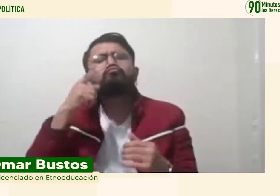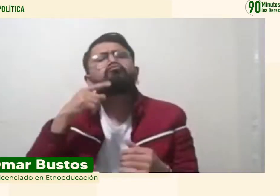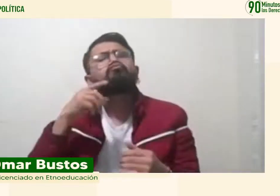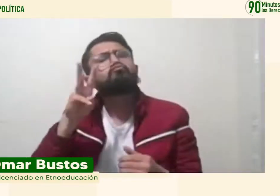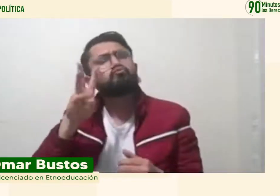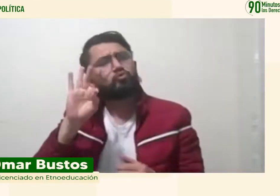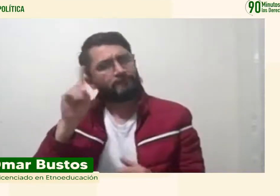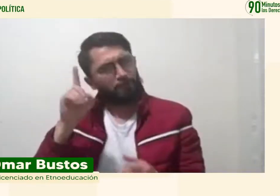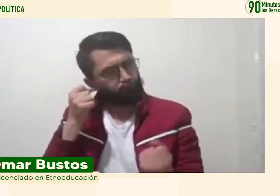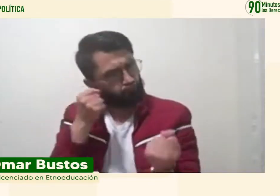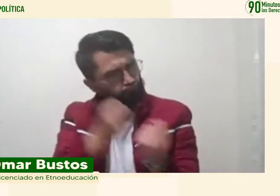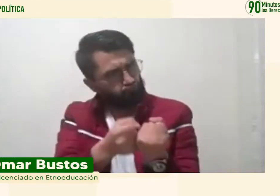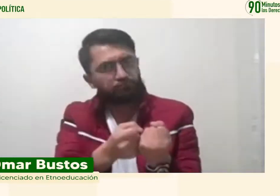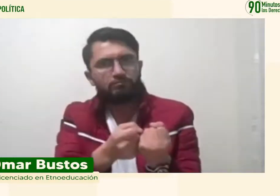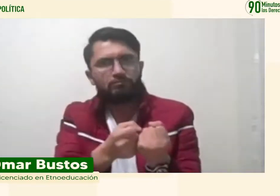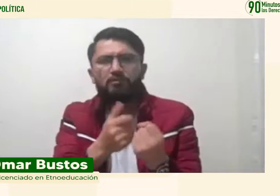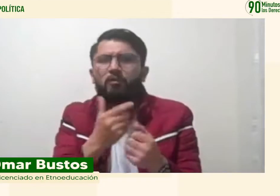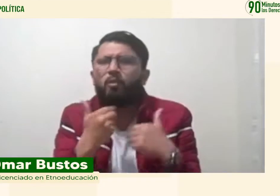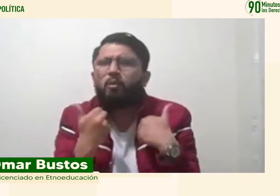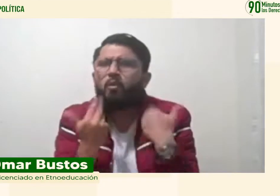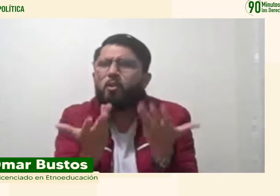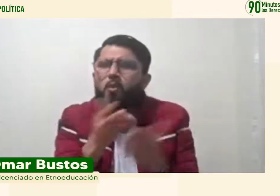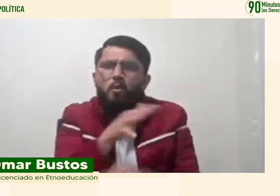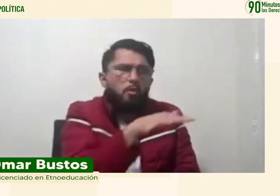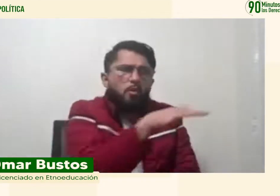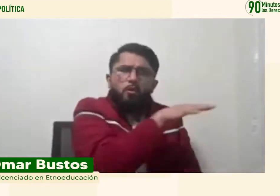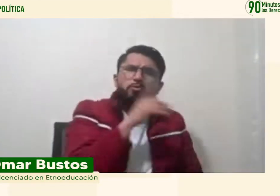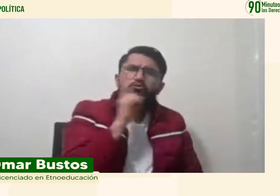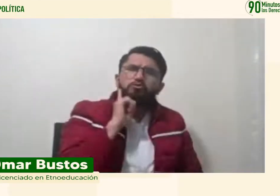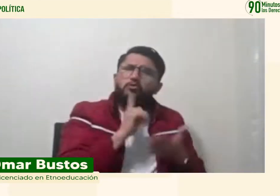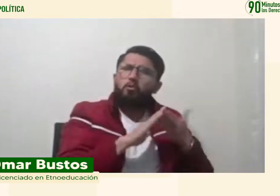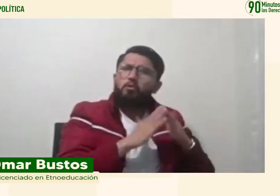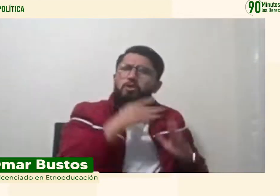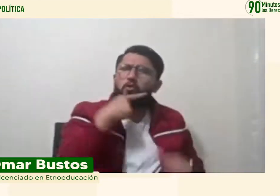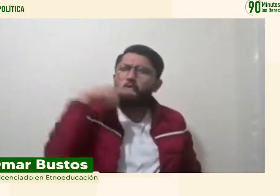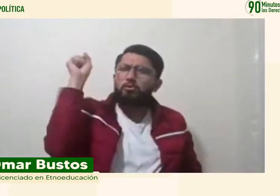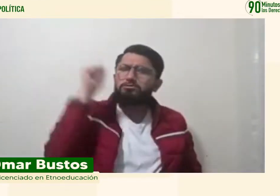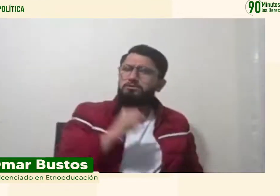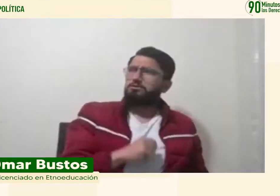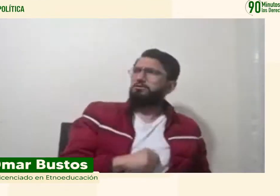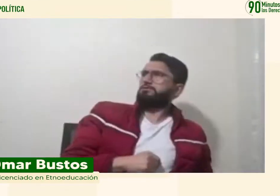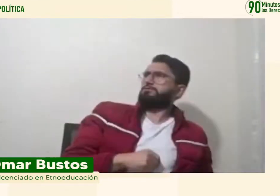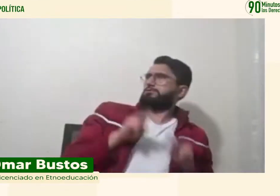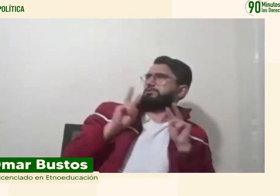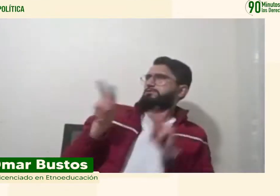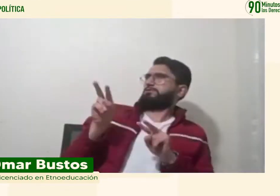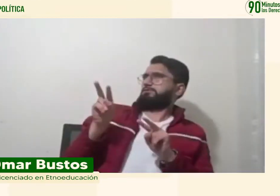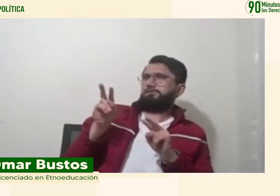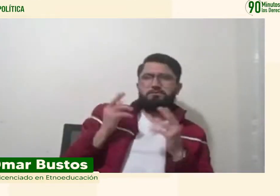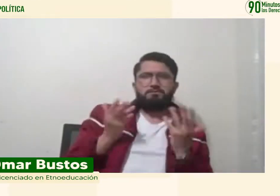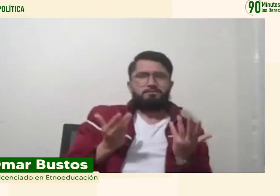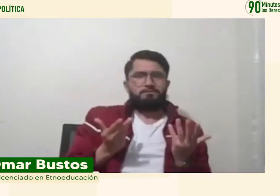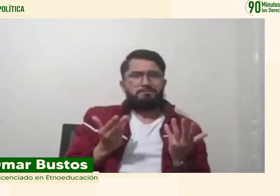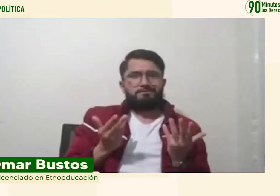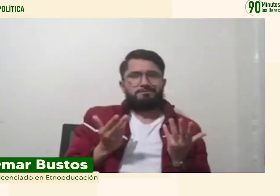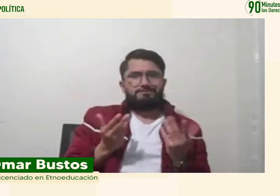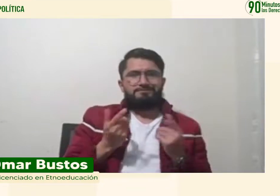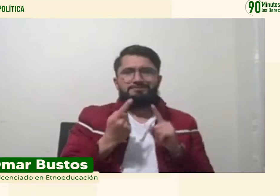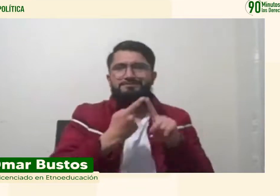momentos con rusia y la doble w hay un apoyo y las personas sordas de rusia ven este apoyo es